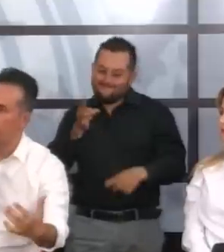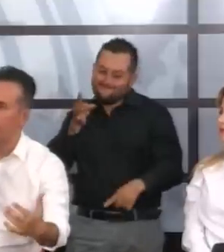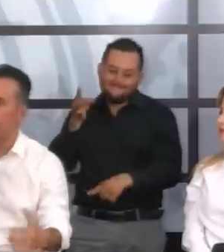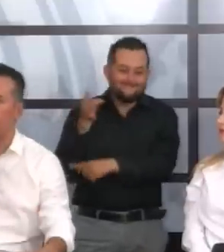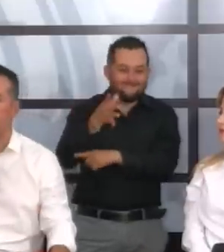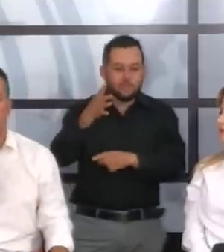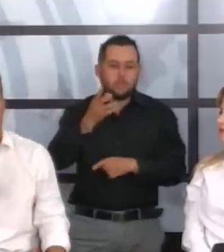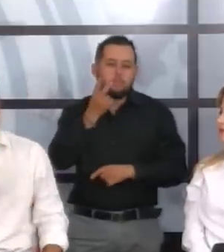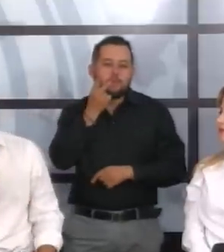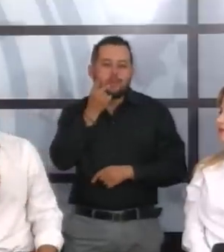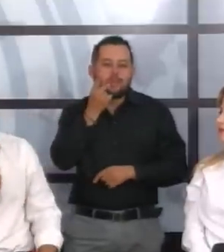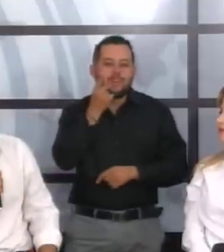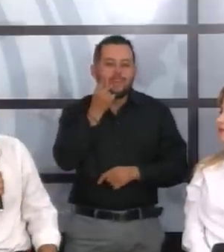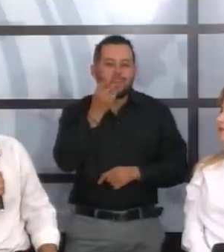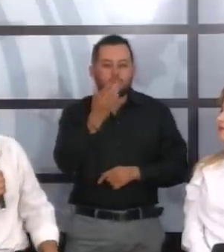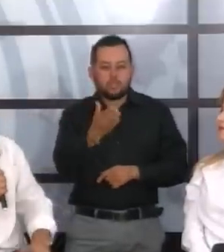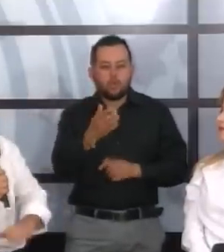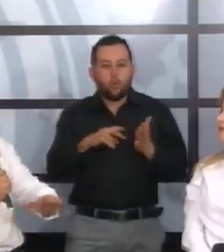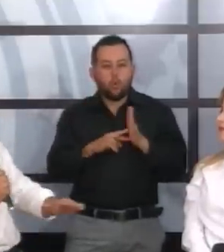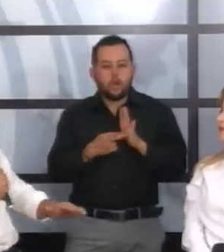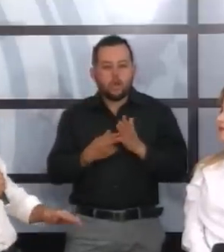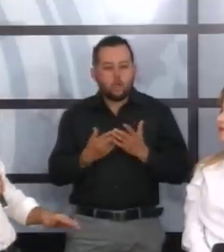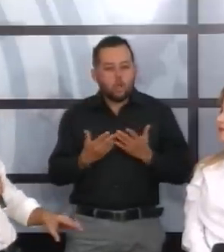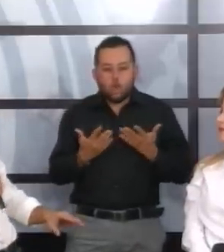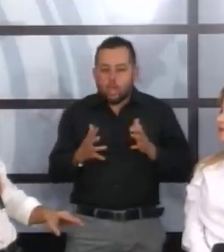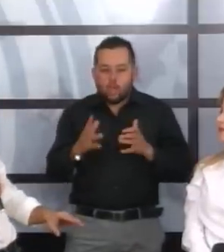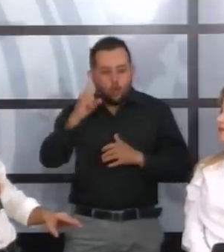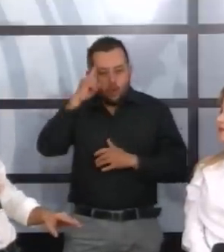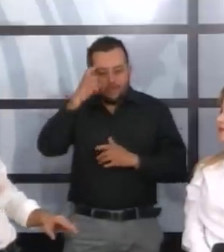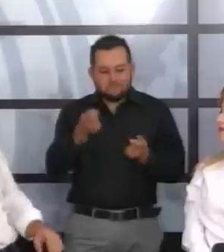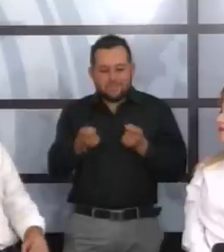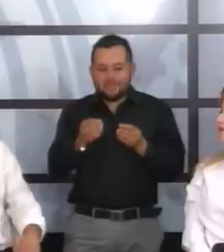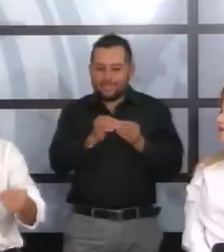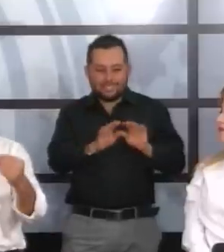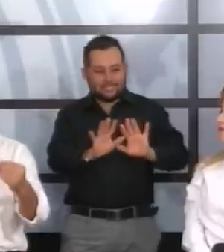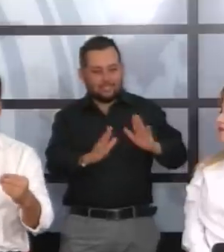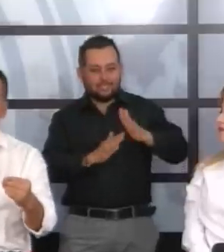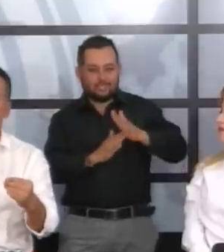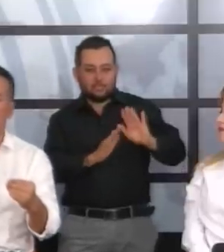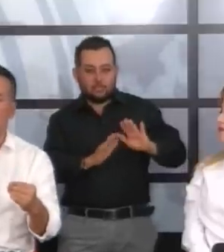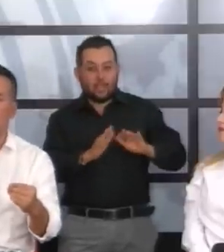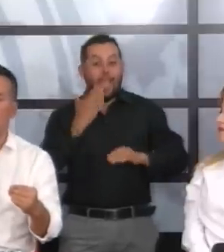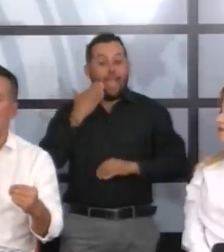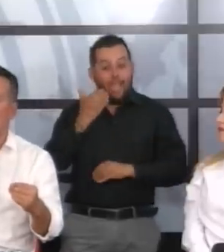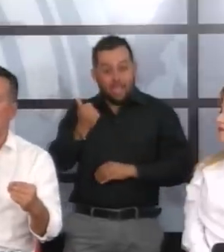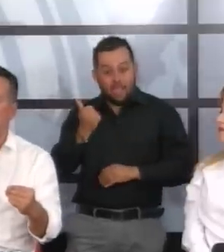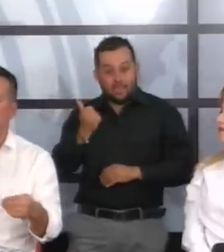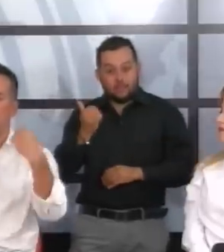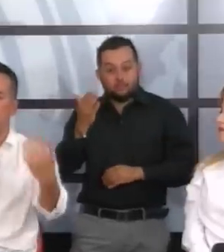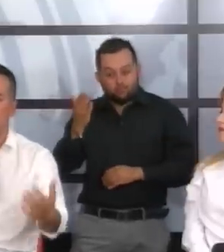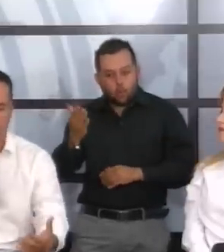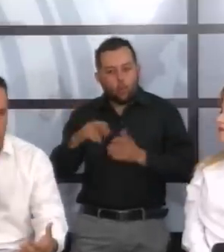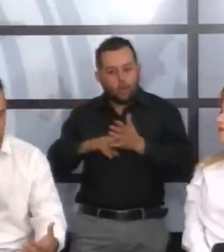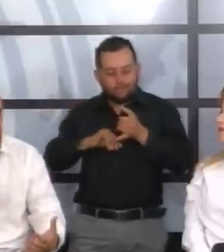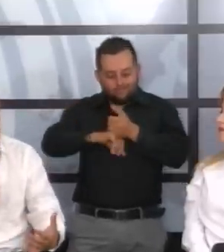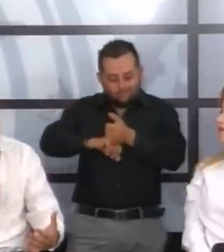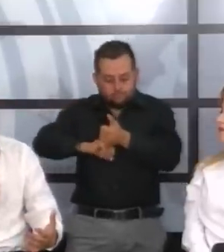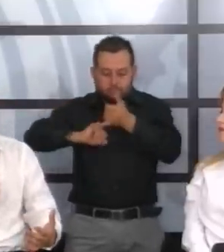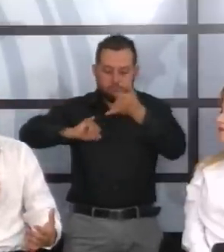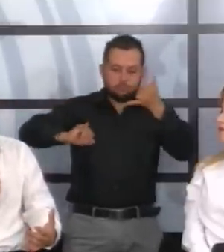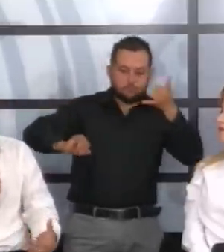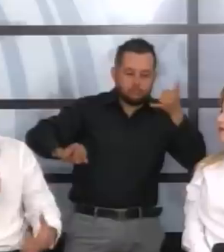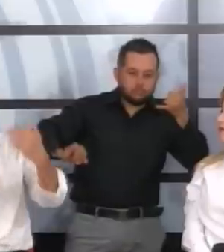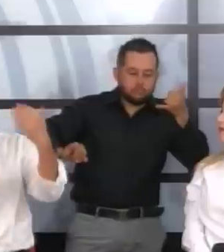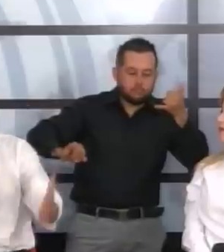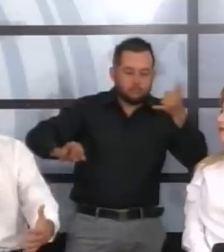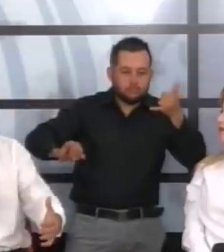que Pereira quería que no gobernara más. Entonces lo que hizo María Irma allí fue un acto de desprendimiento, un